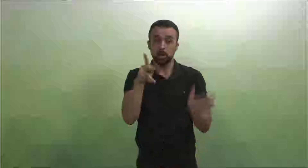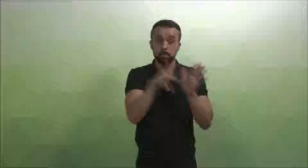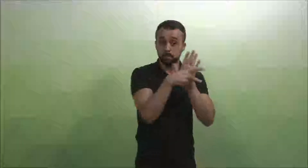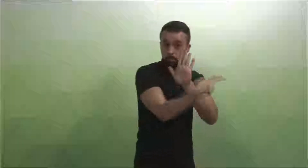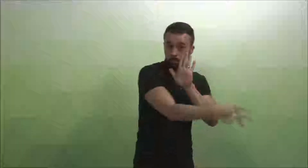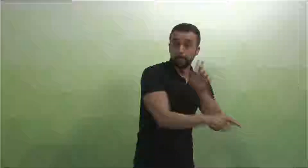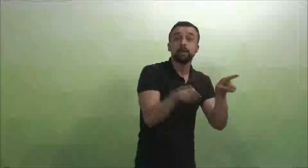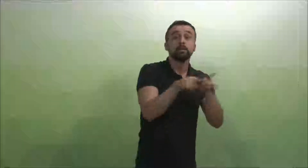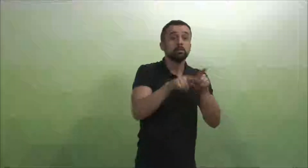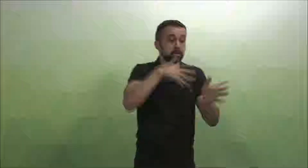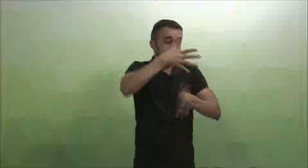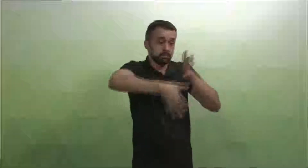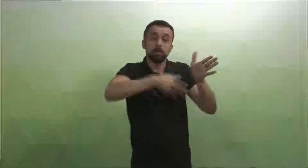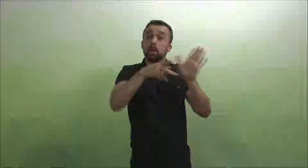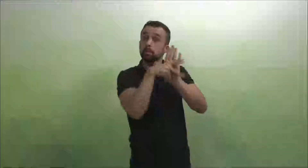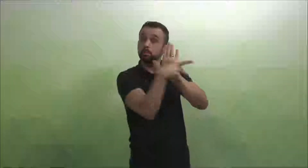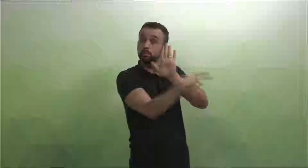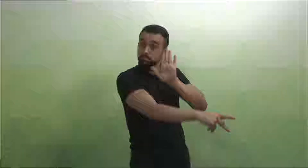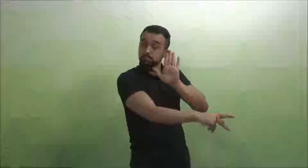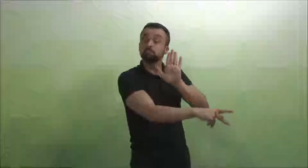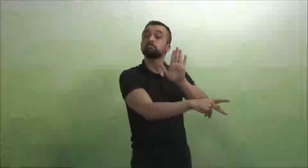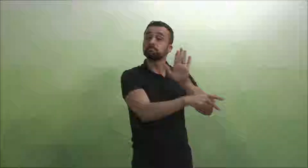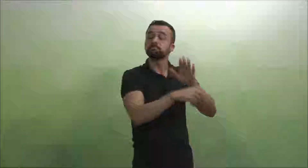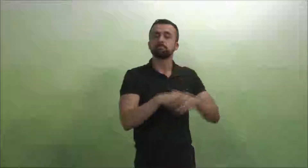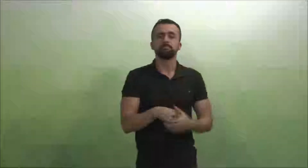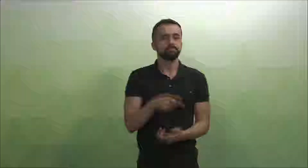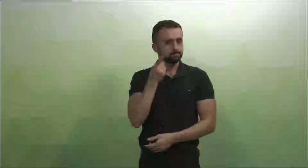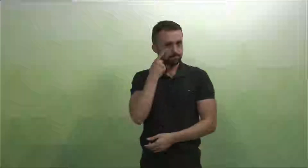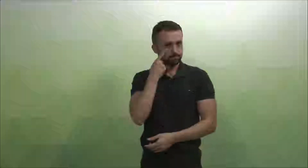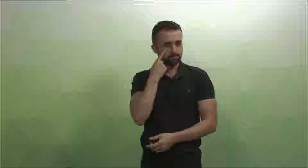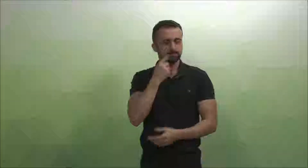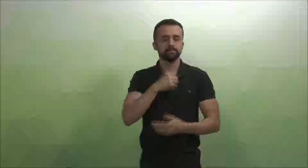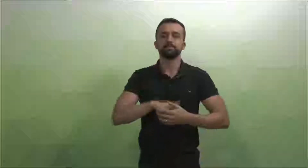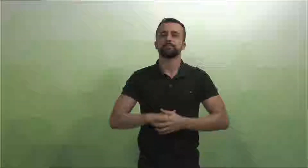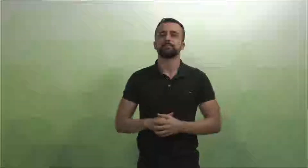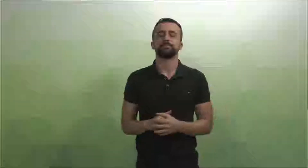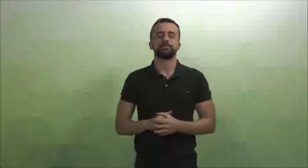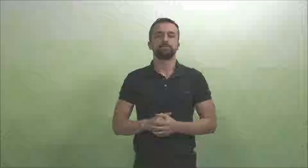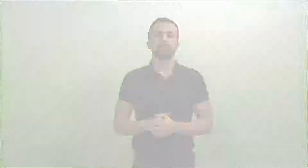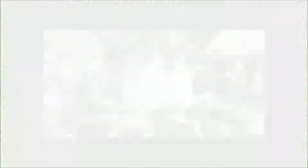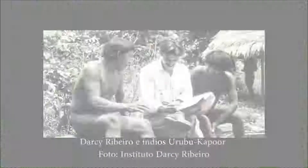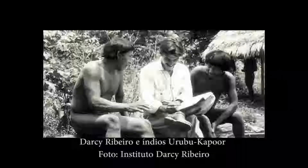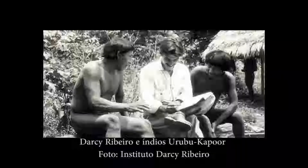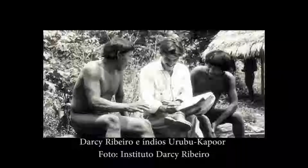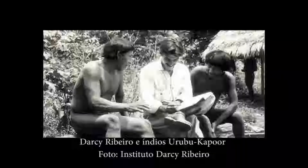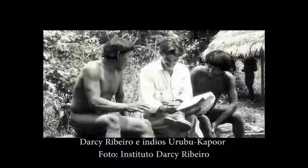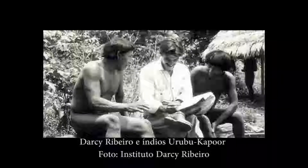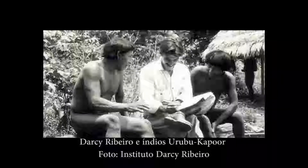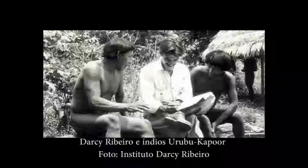aprende a língua oral Capor e a língua de sinais Capor.